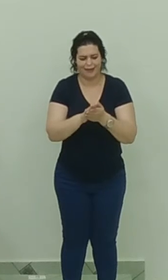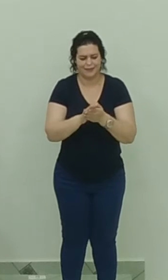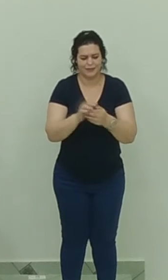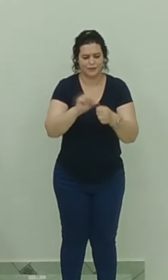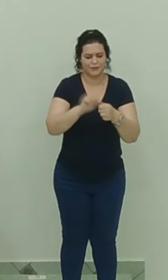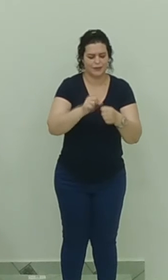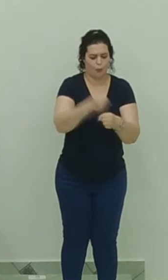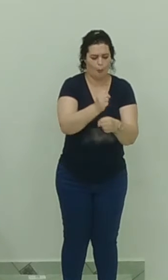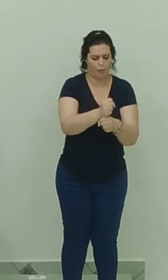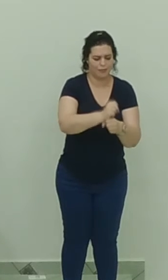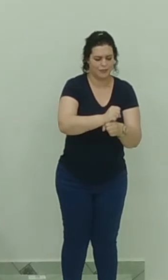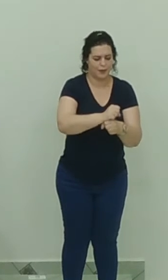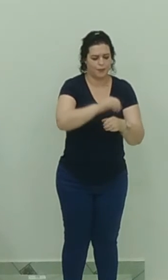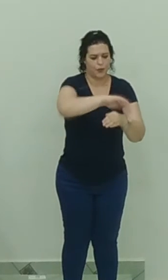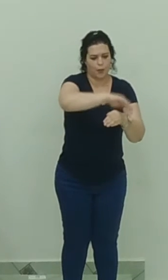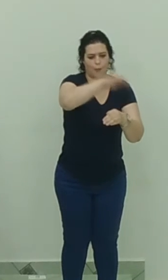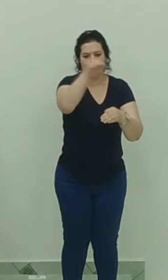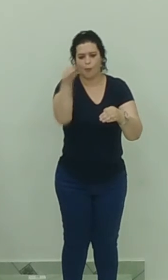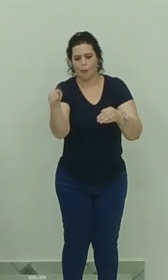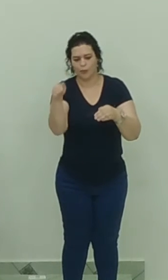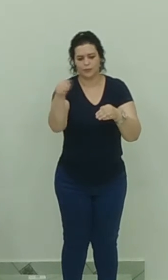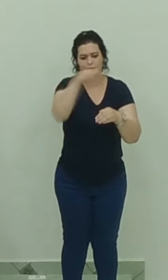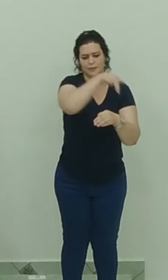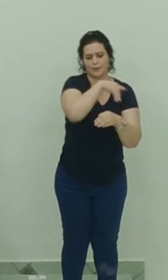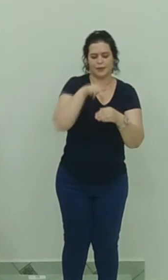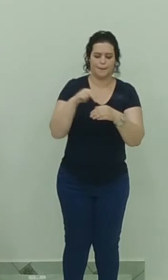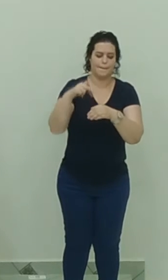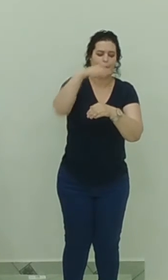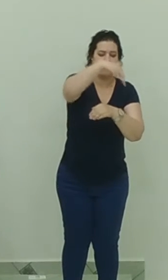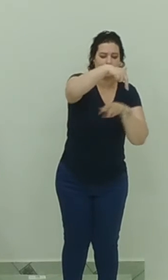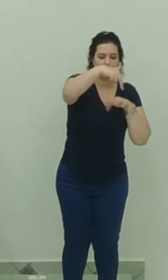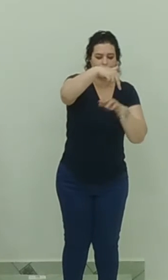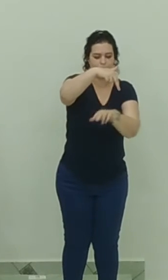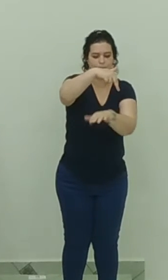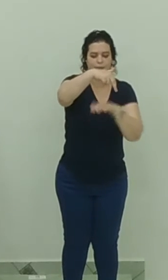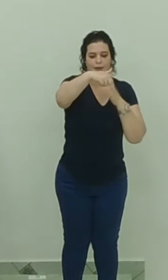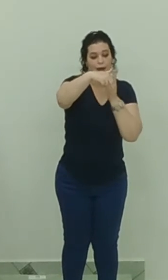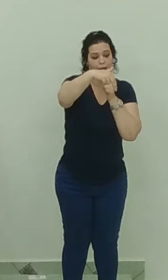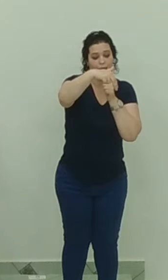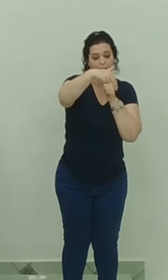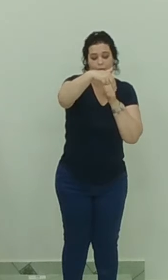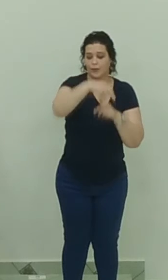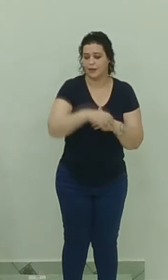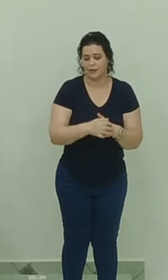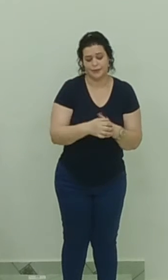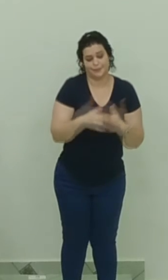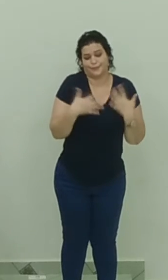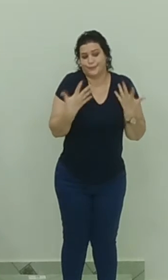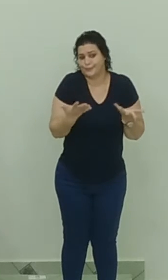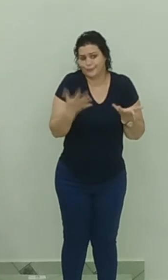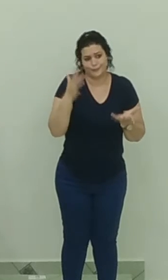fazer nessa caminhada. Mas aquilo que você não pode fazer, deixa que Deus vai